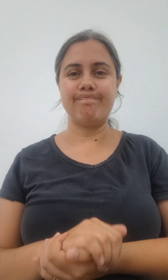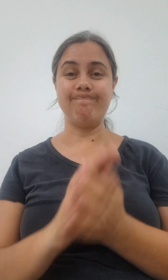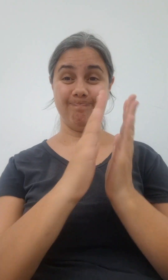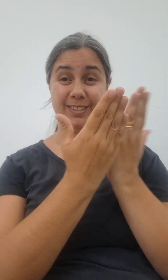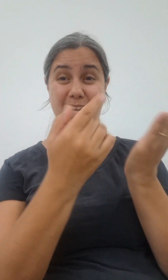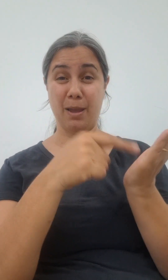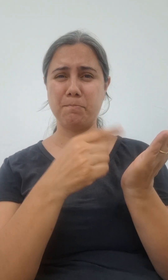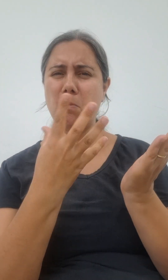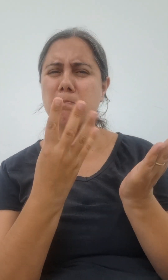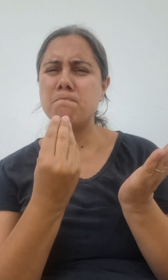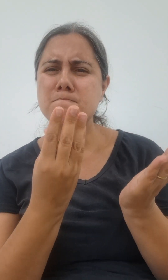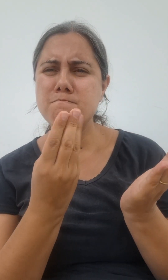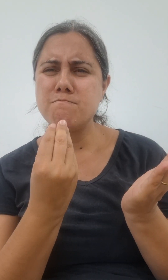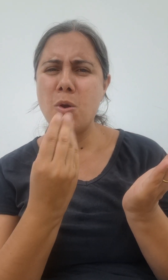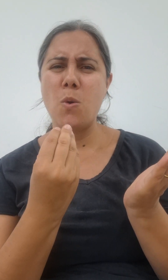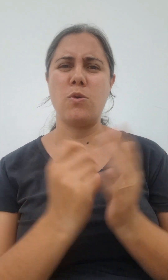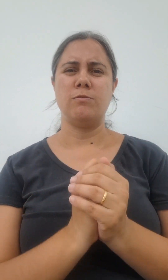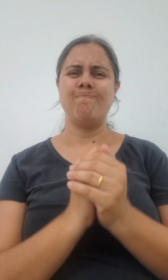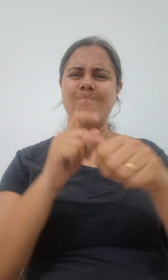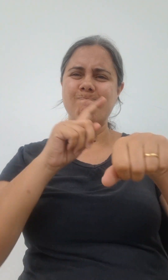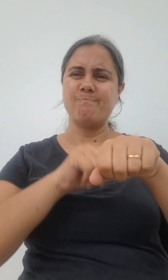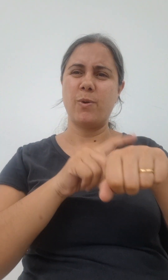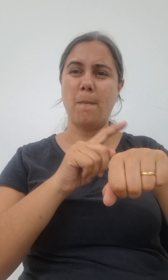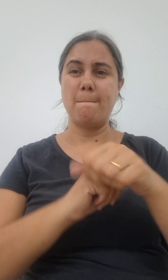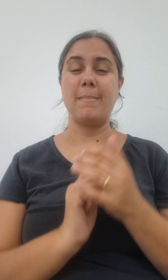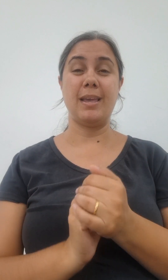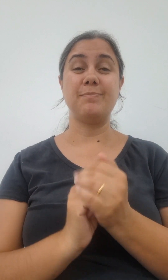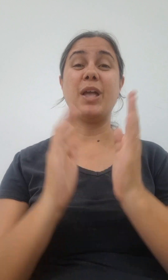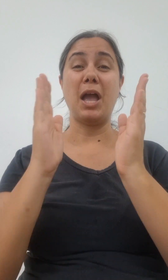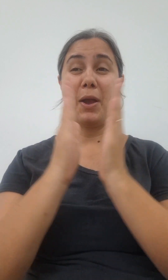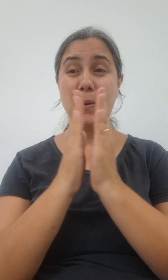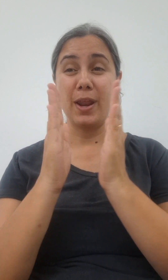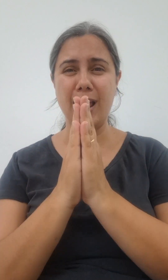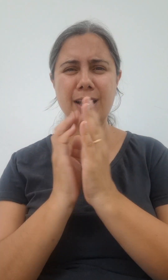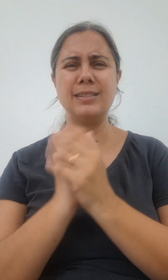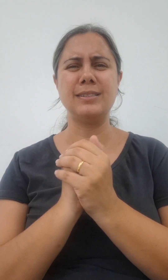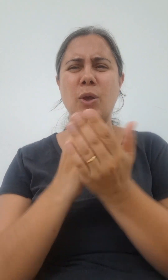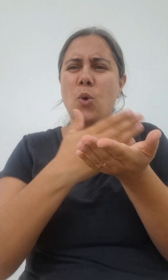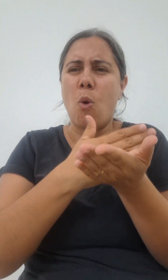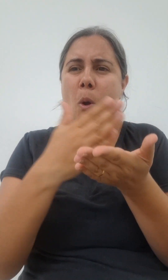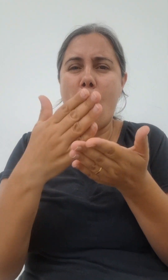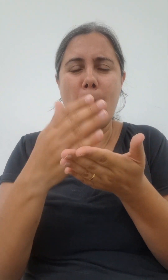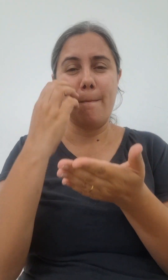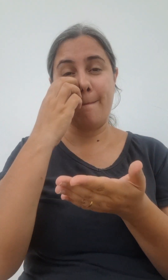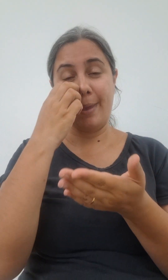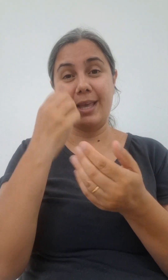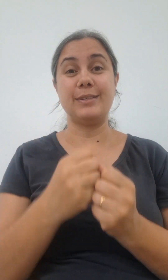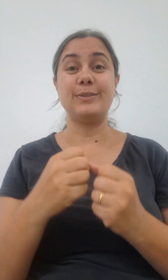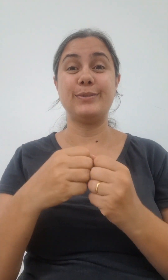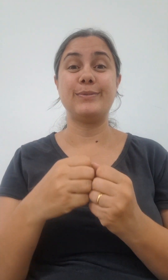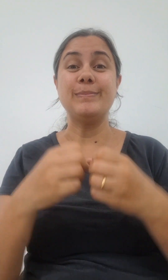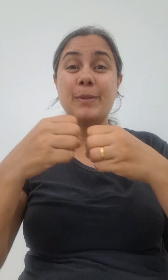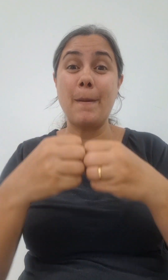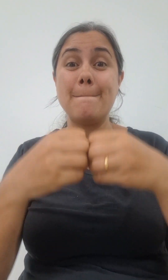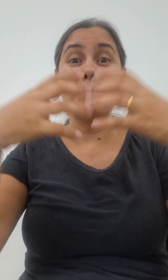escrevem histórias transformadoras. A Bíblia está lotada de momentos em que a oração foi